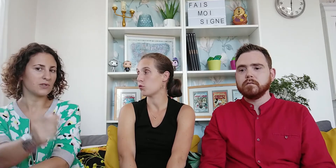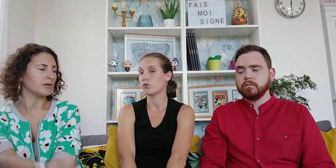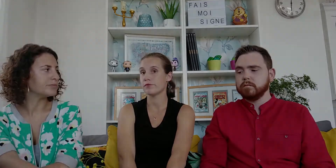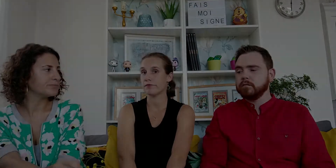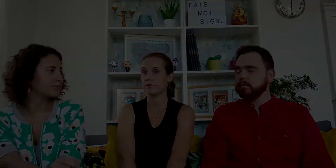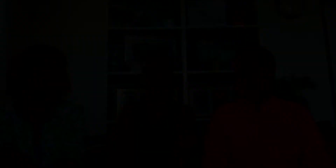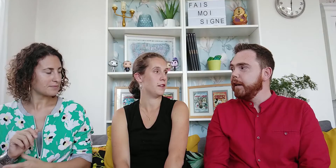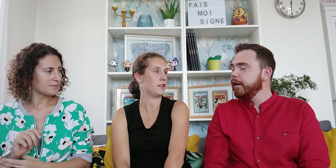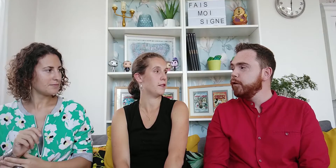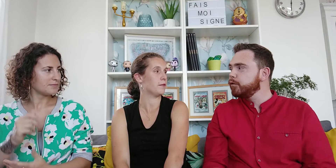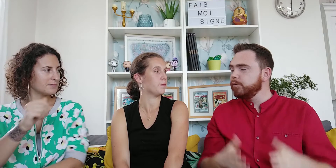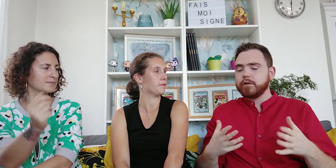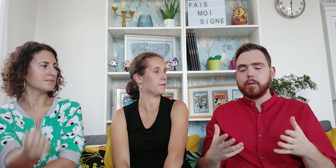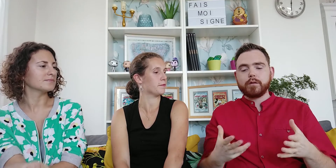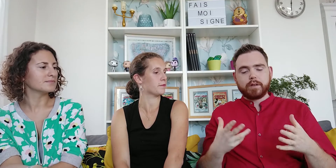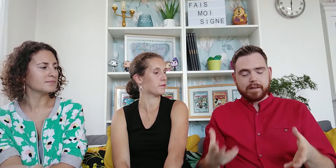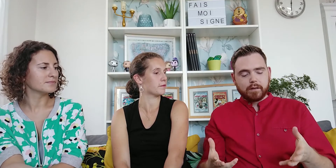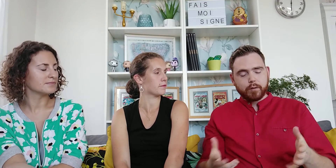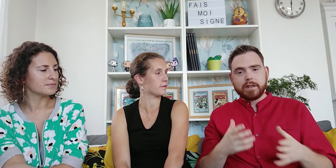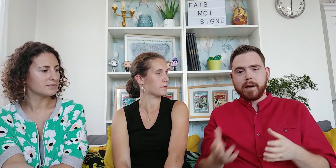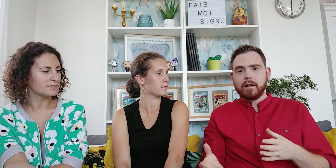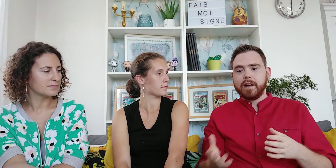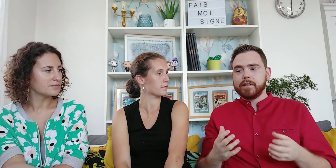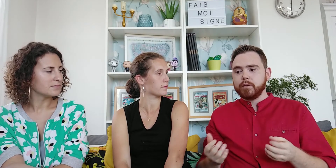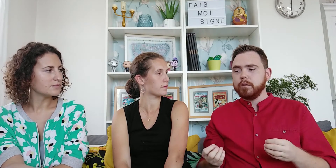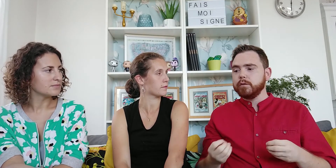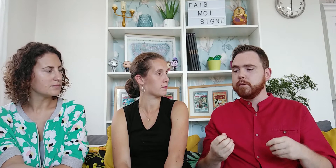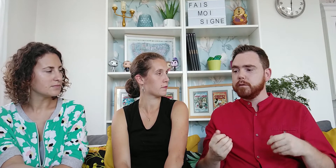Voilà. Et du coup, justement, sur ces enfants qui parlent, est-ce que